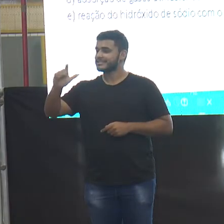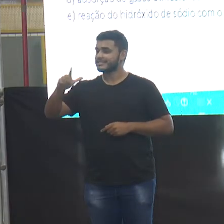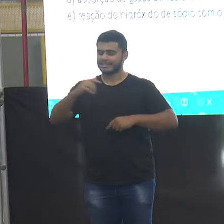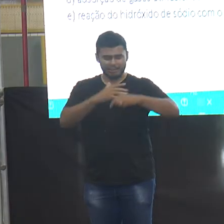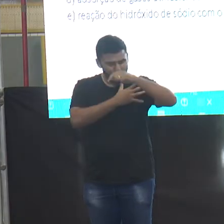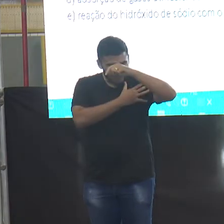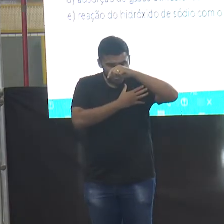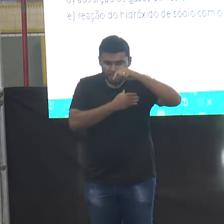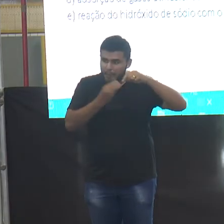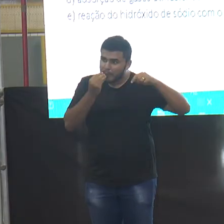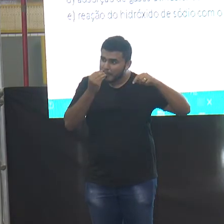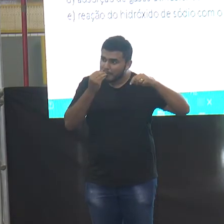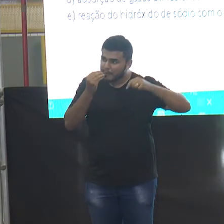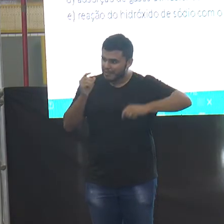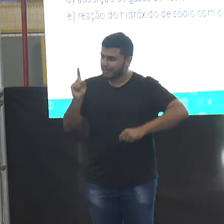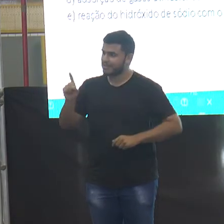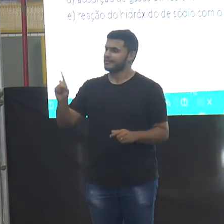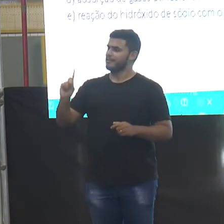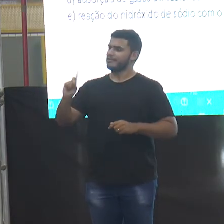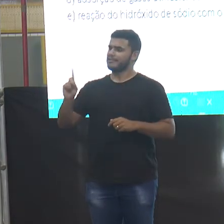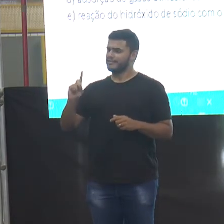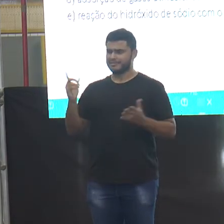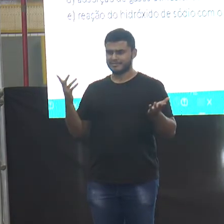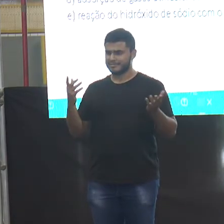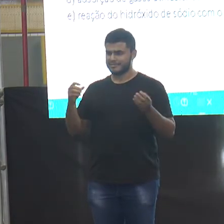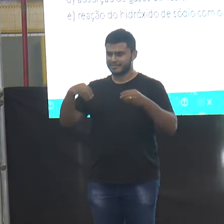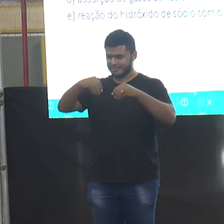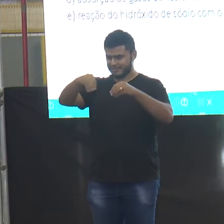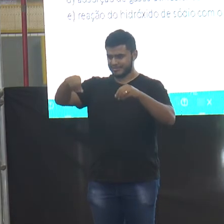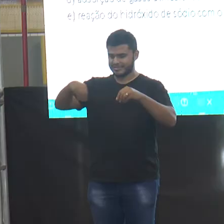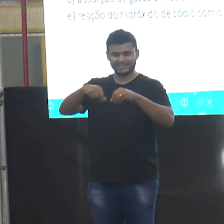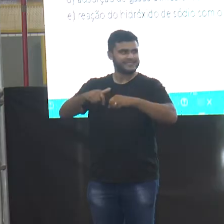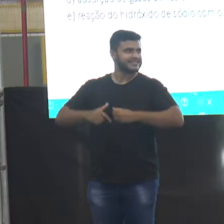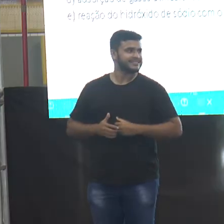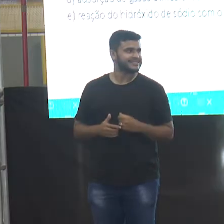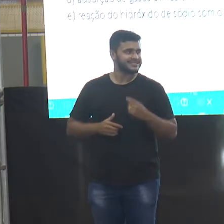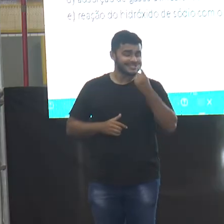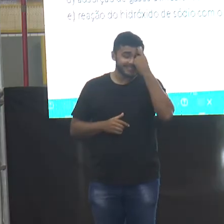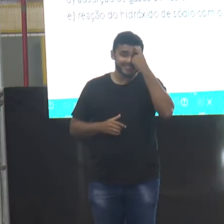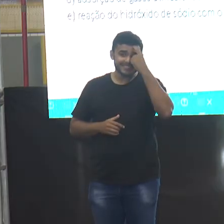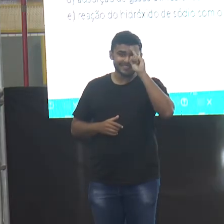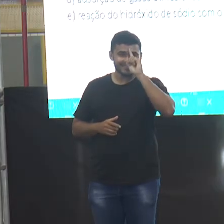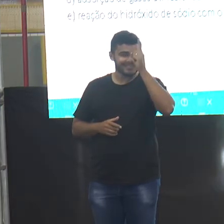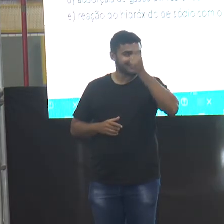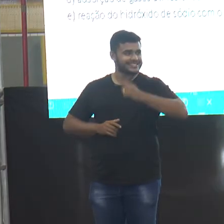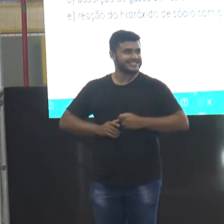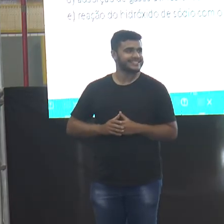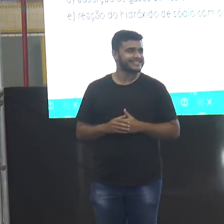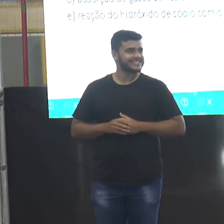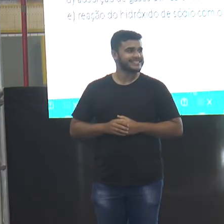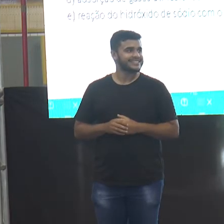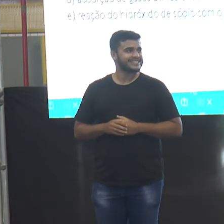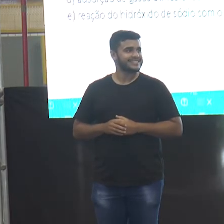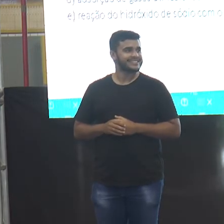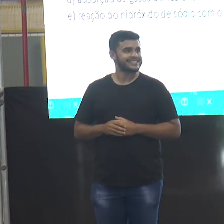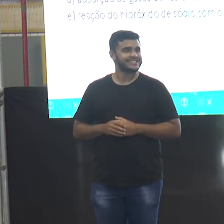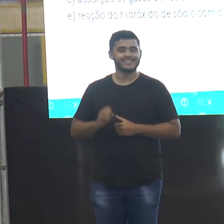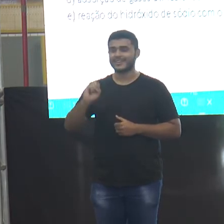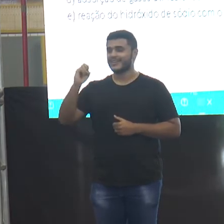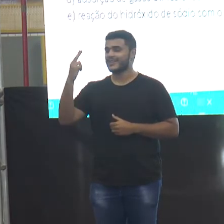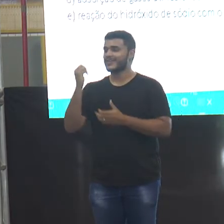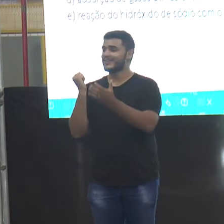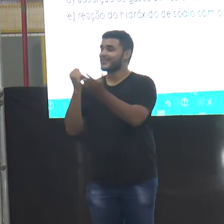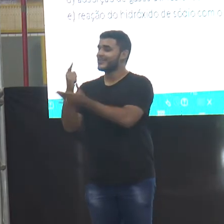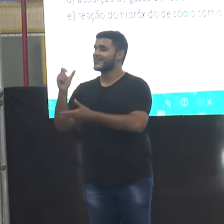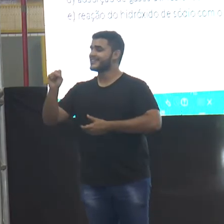não. Certo? Ou é melhor, olha a ideia do indivíduo. Ou é melhor continuar comprando meu